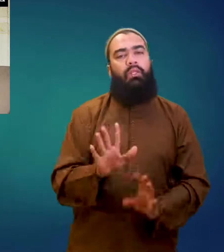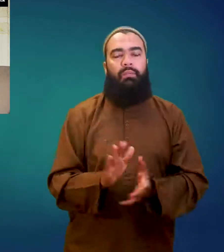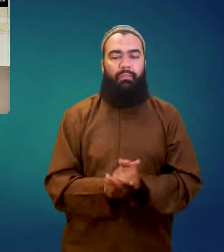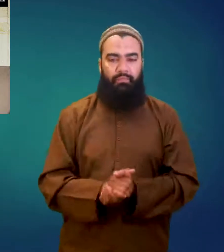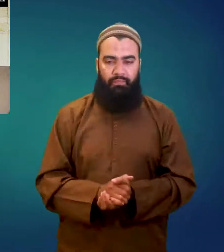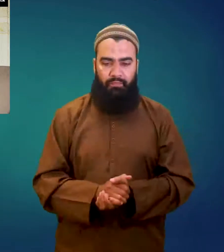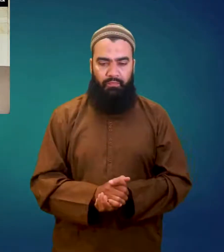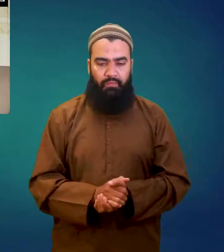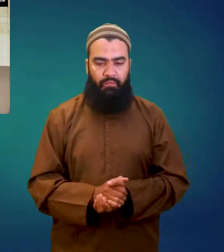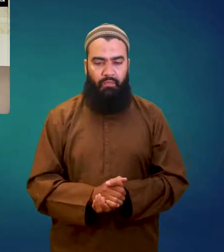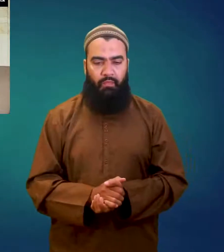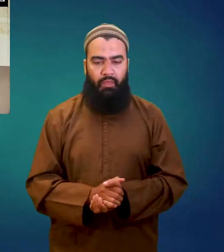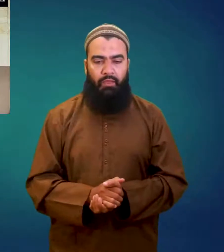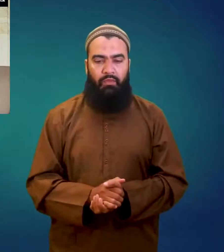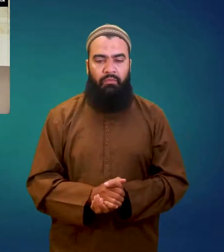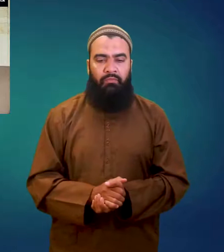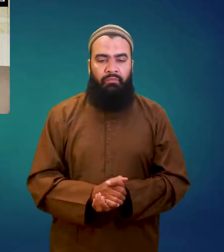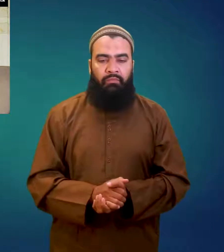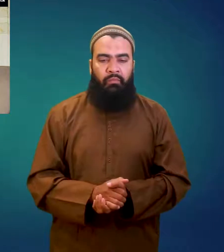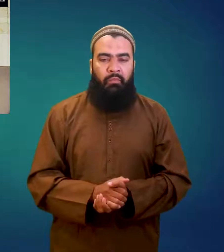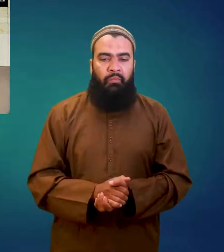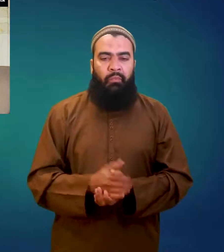رکوع نمبر 8 آیت نمبر